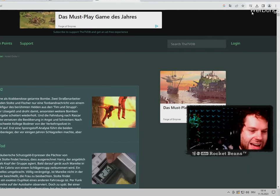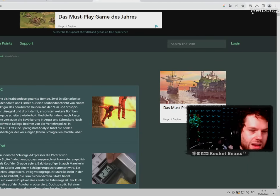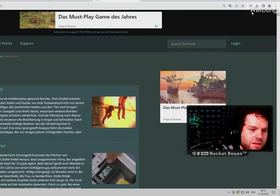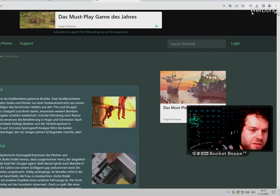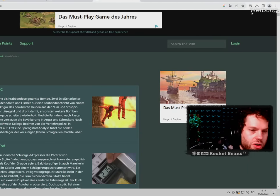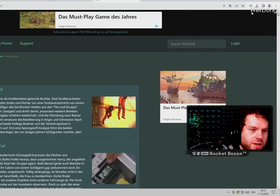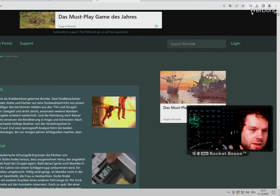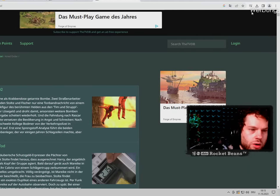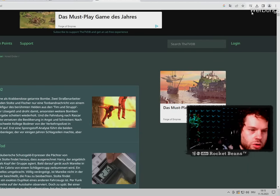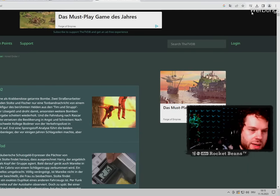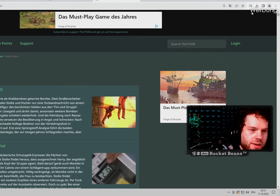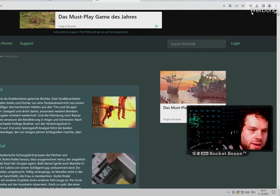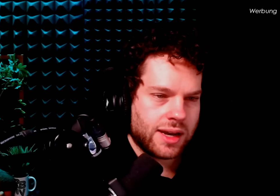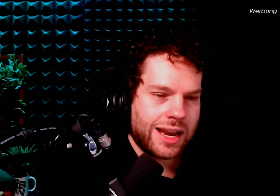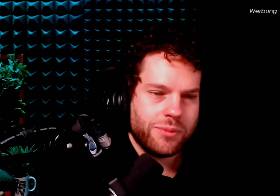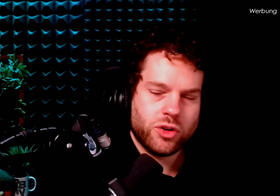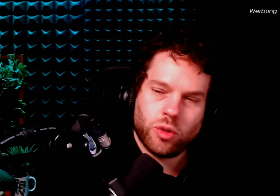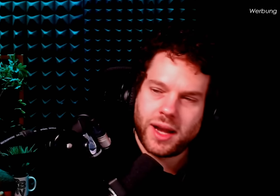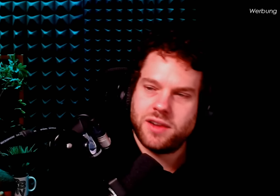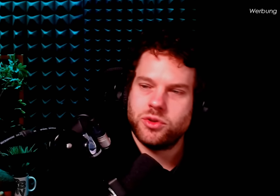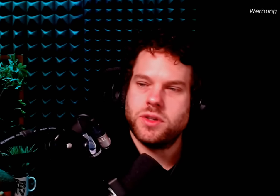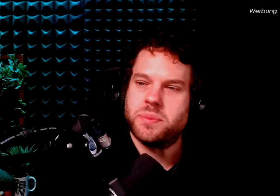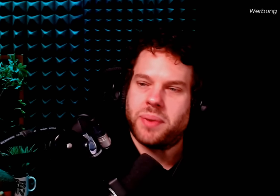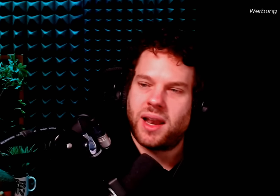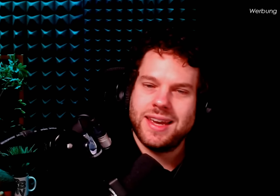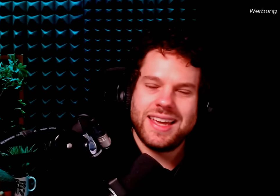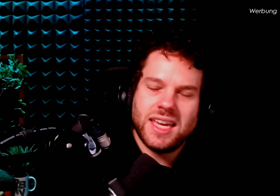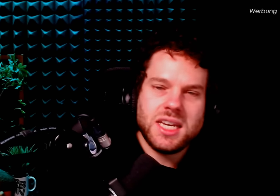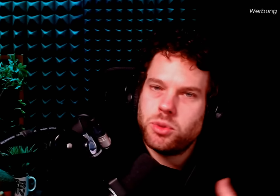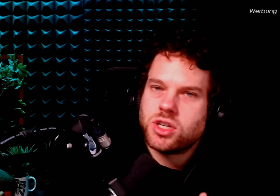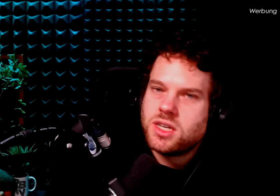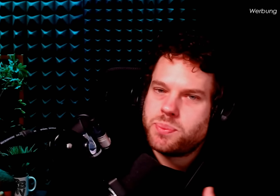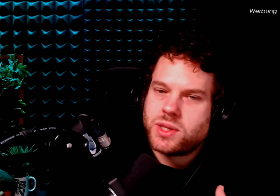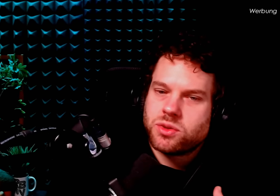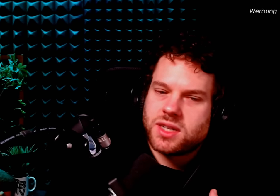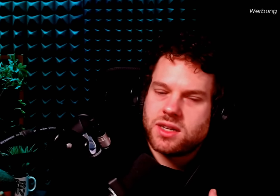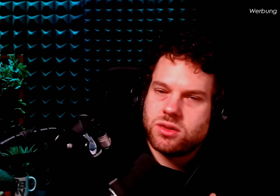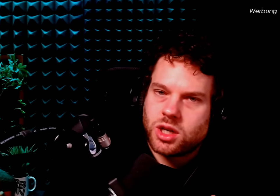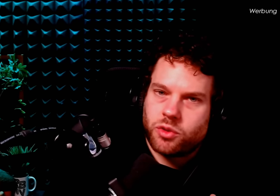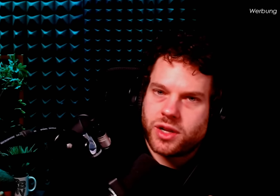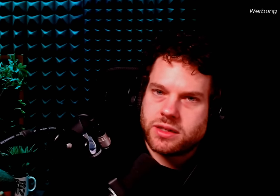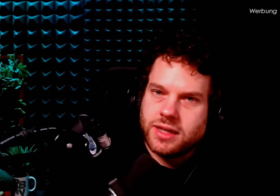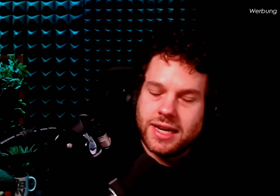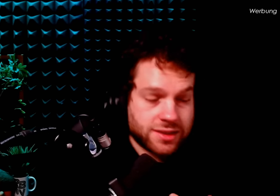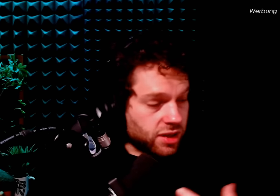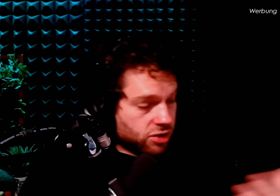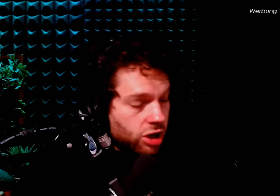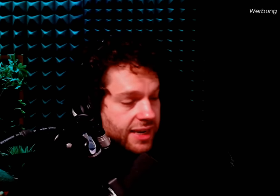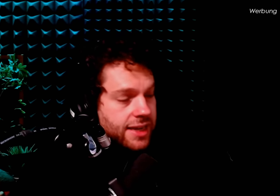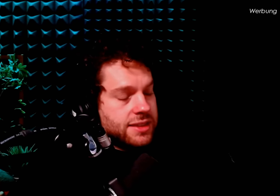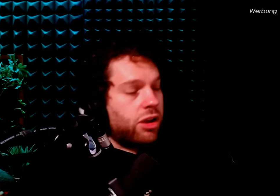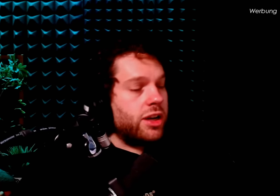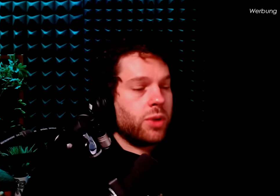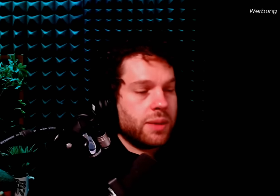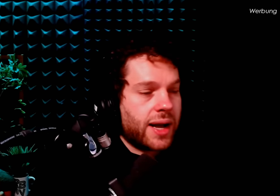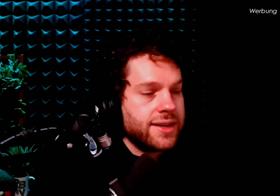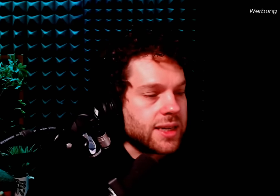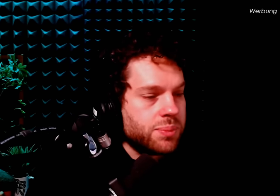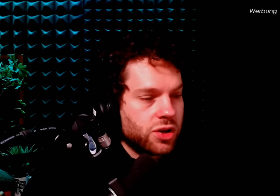alle Folgen Autobahnen, Alarm für Cobra 11 durchzuballern. Ich möchte nicht die Person sein, die euch aufhaltet. Es könnte sein, dass es Leute in eurem Alltag gibt, die